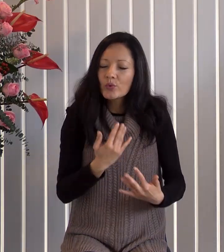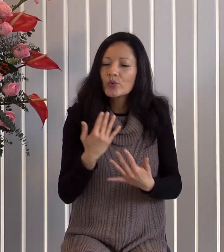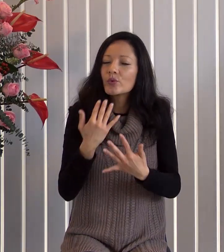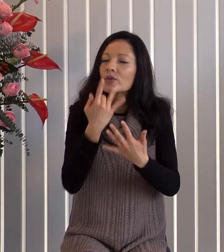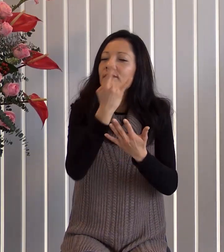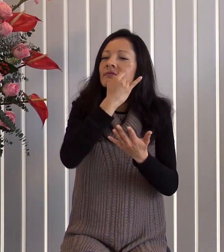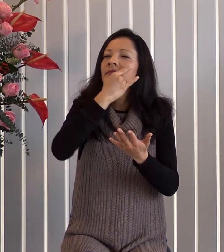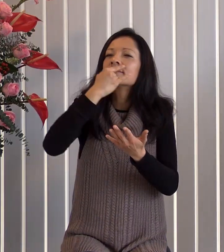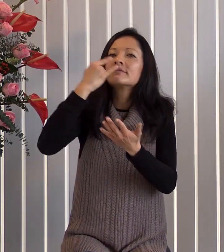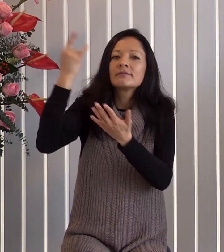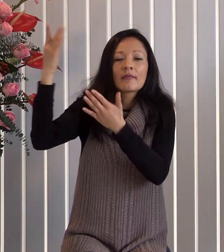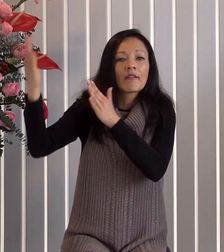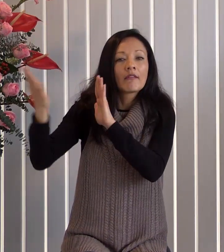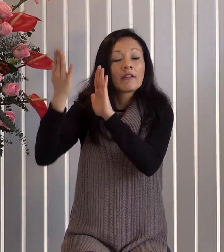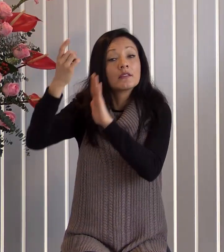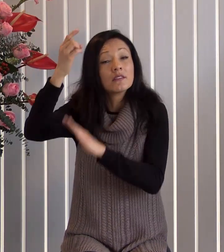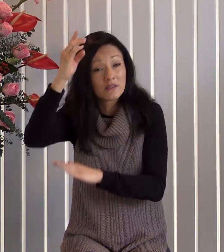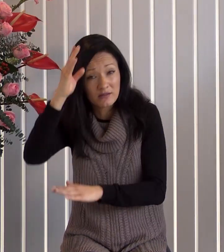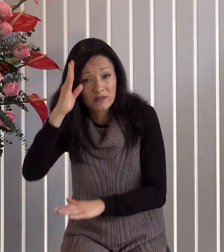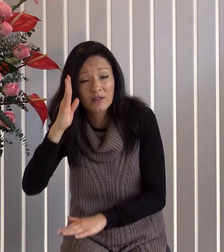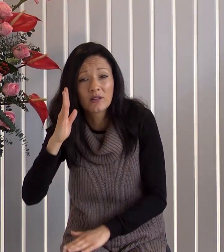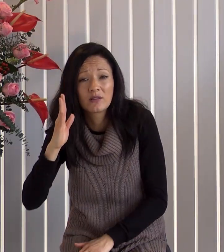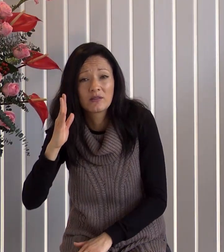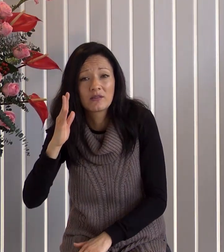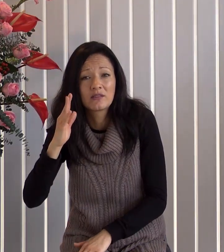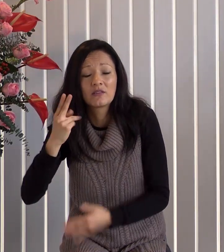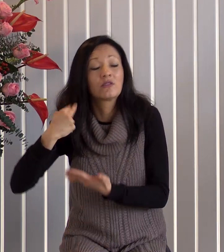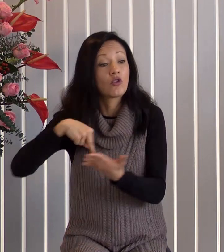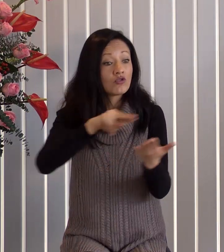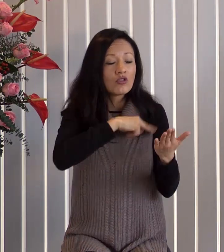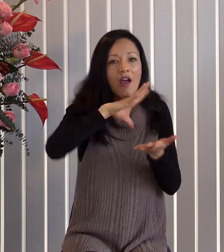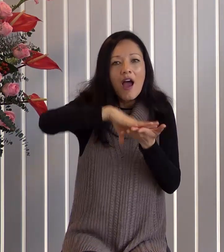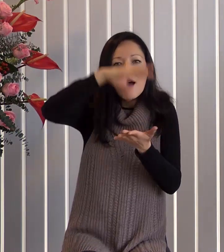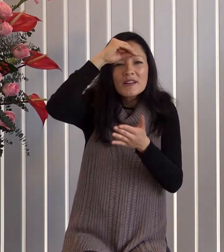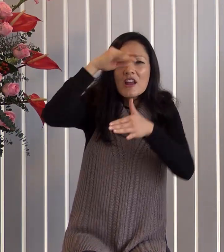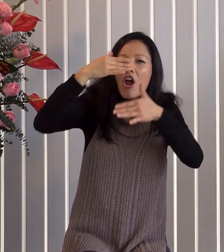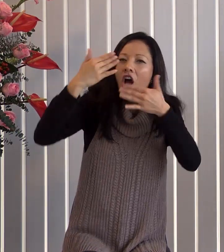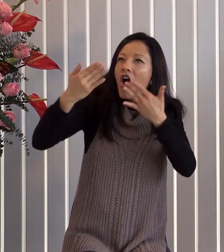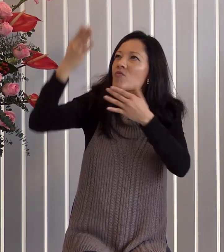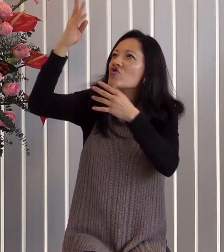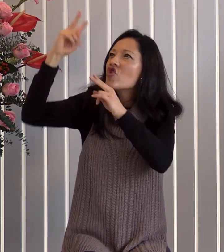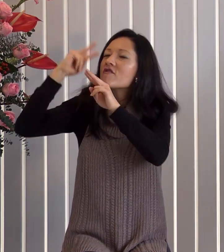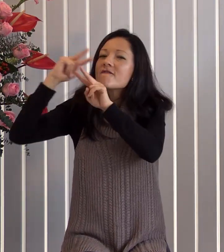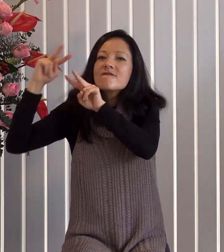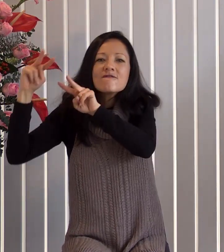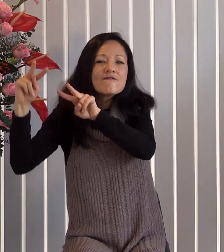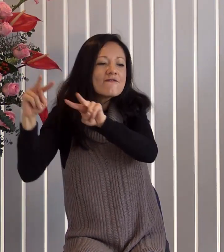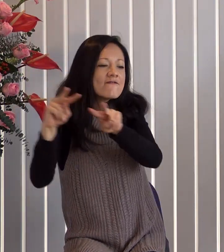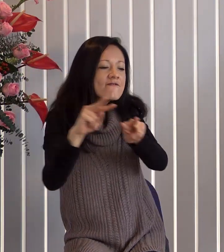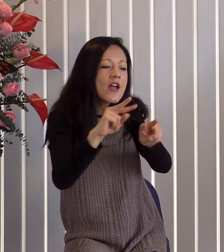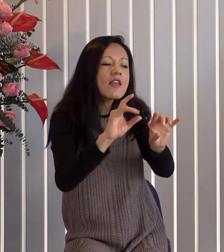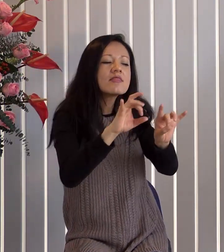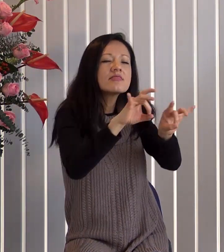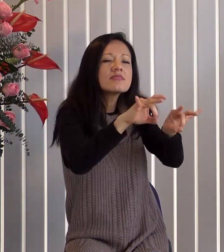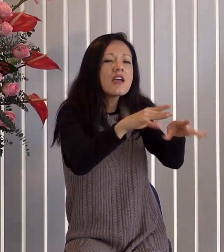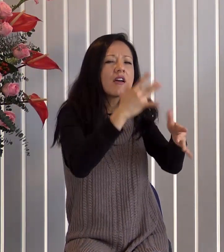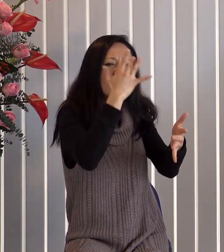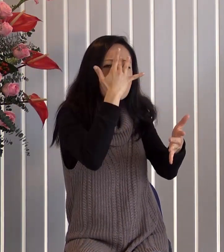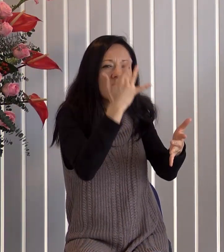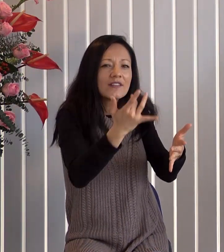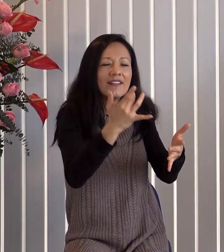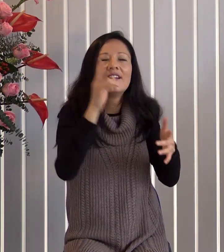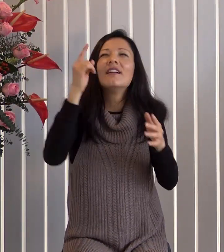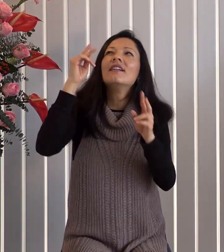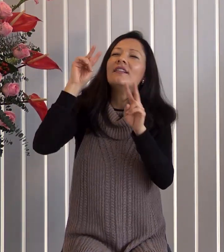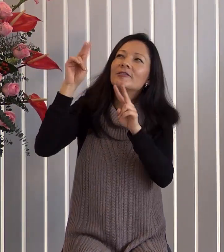Dios? Lo que tenemos que aprender es a ver con los ojos de Dios. ¿Qué es lo que Dios está permitiendo? Entrégame